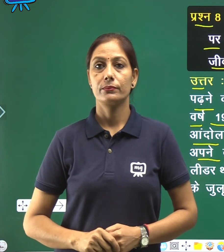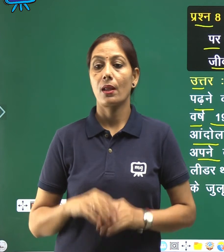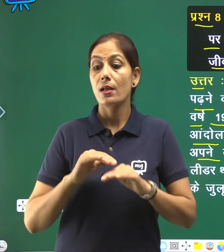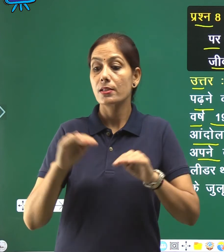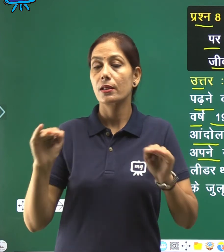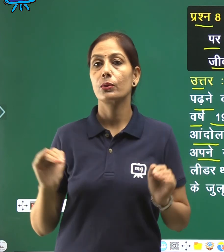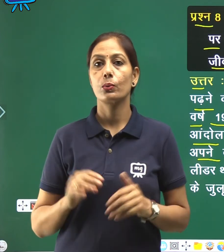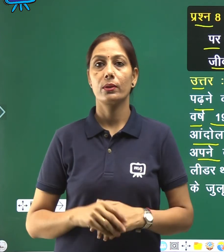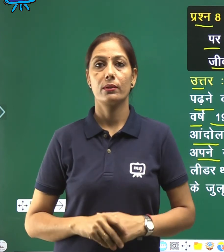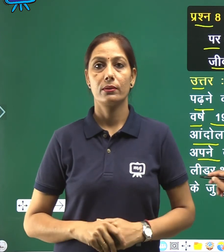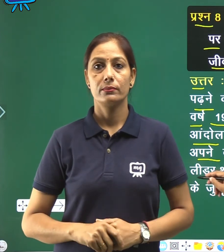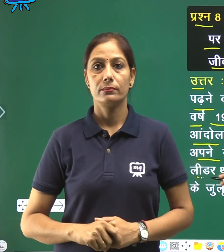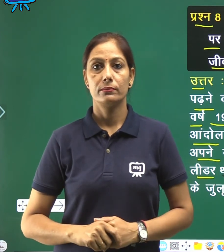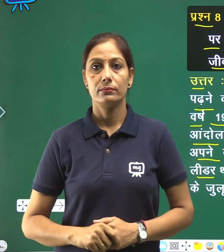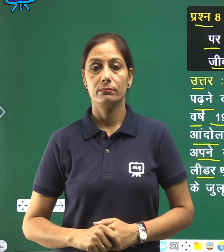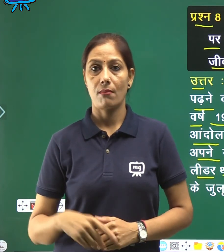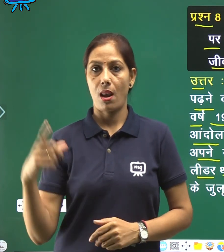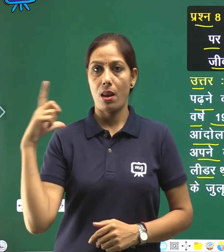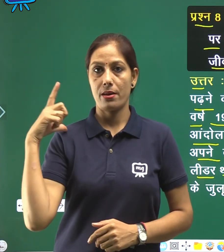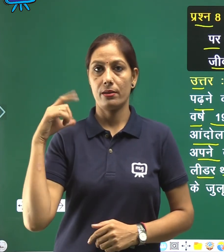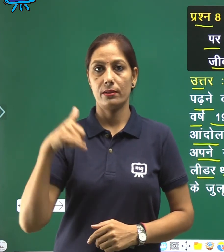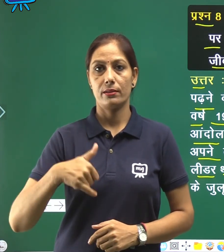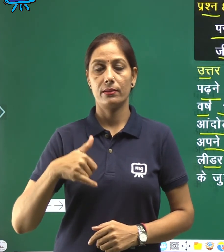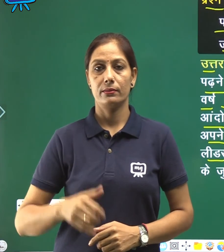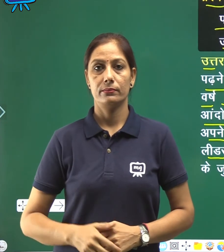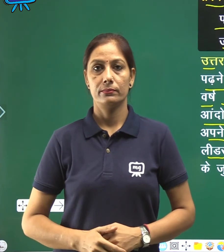छात्रों की लीडर थी